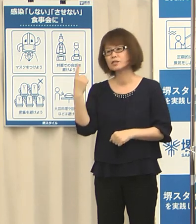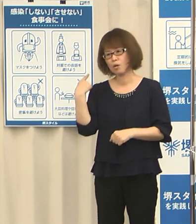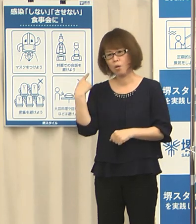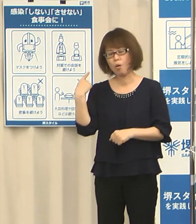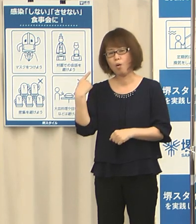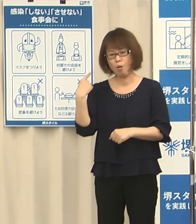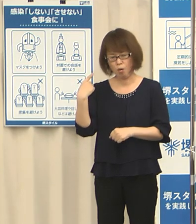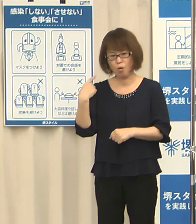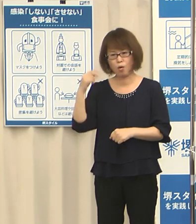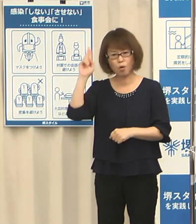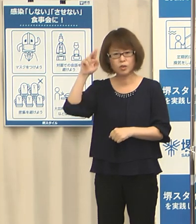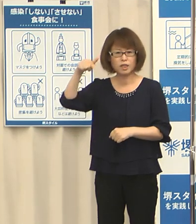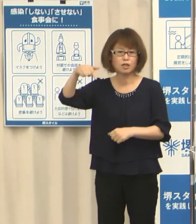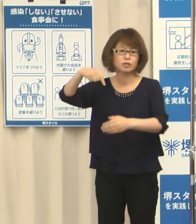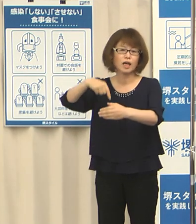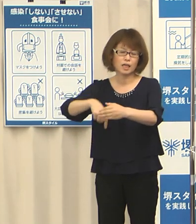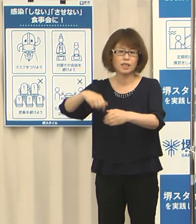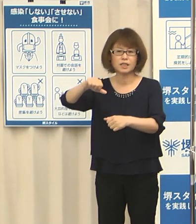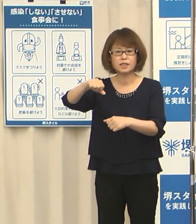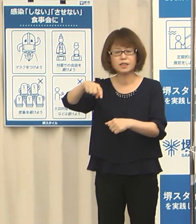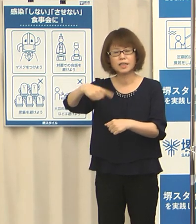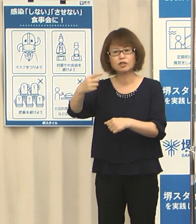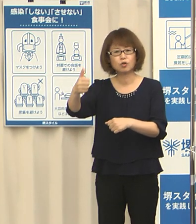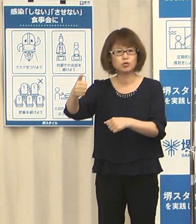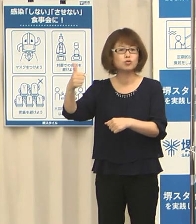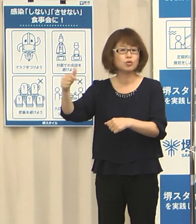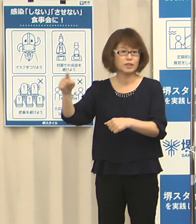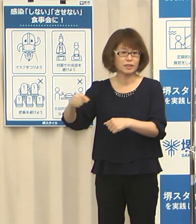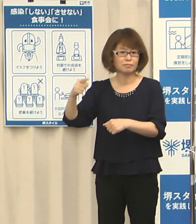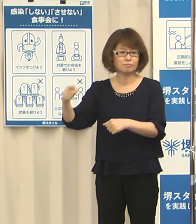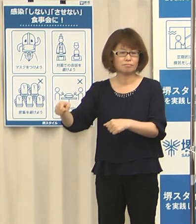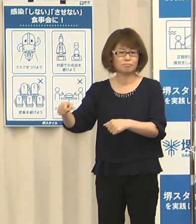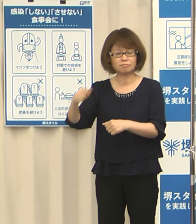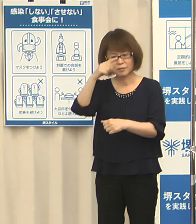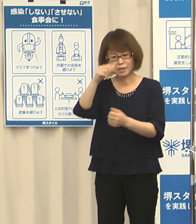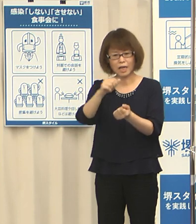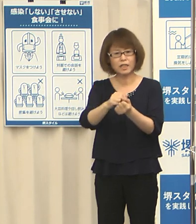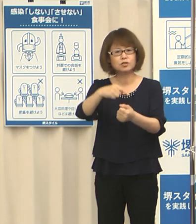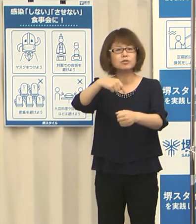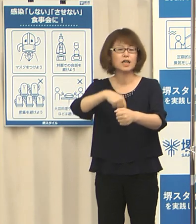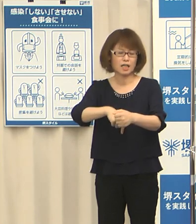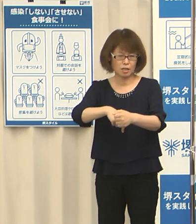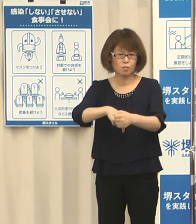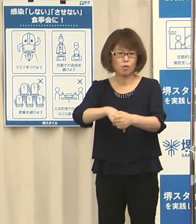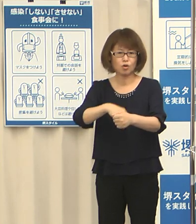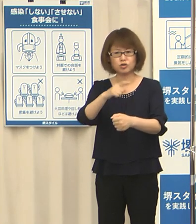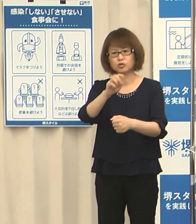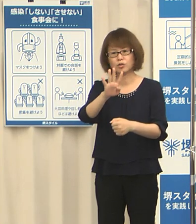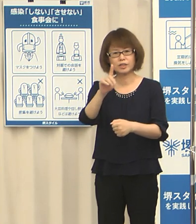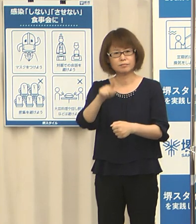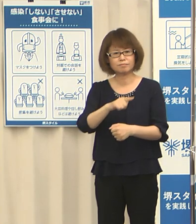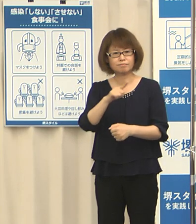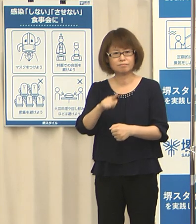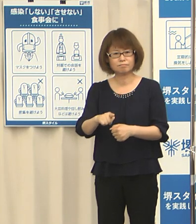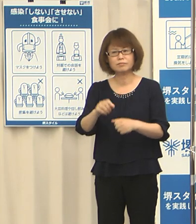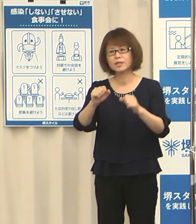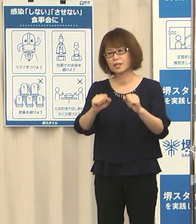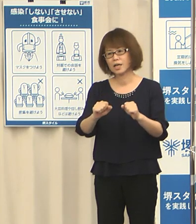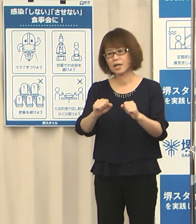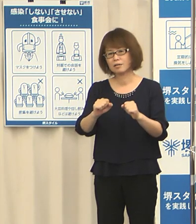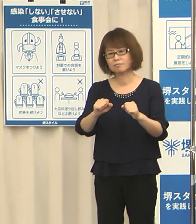下でも155名、そして一昨日は堺市でも新規の感染者14名という、過去